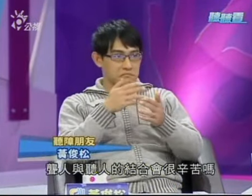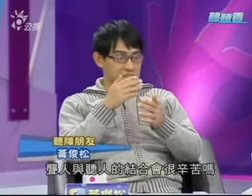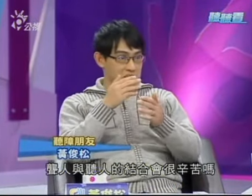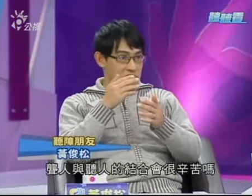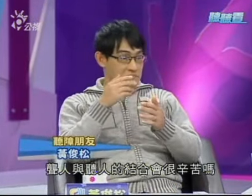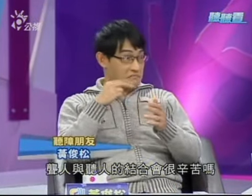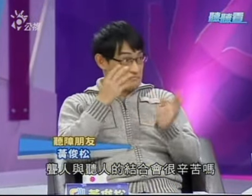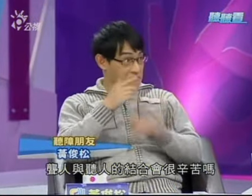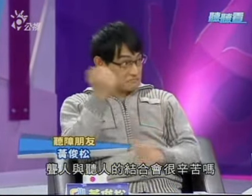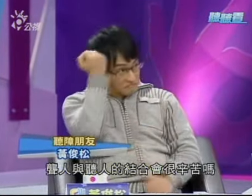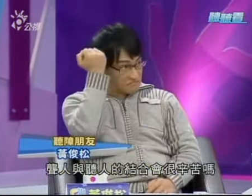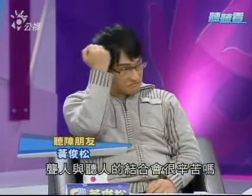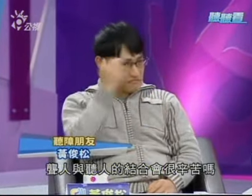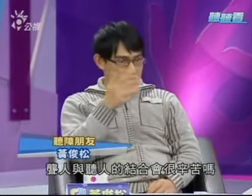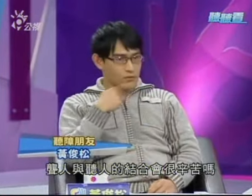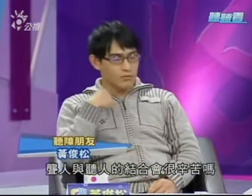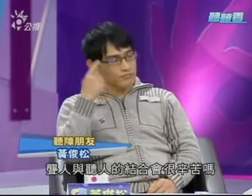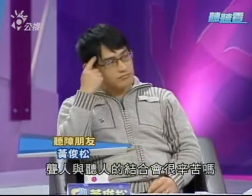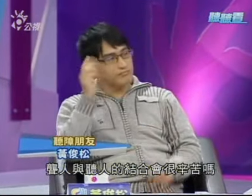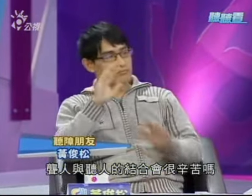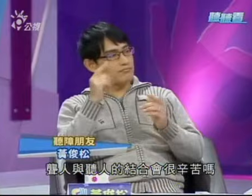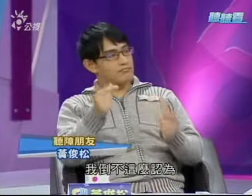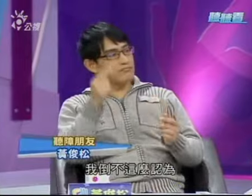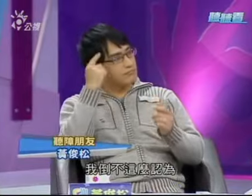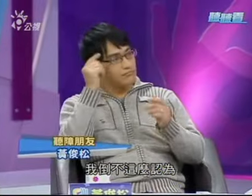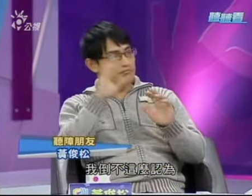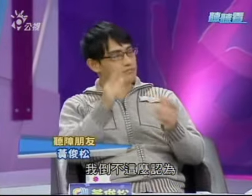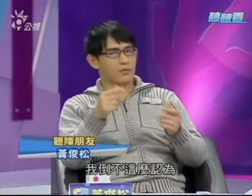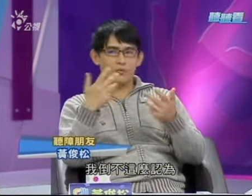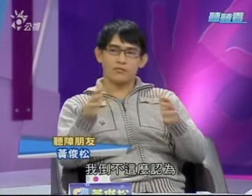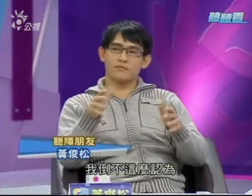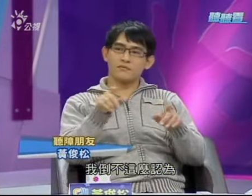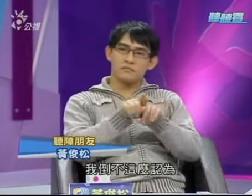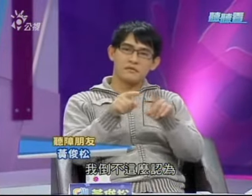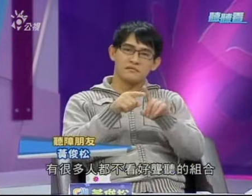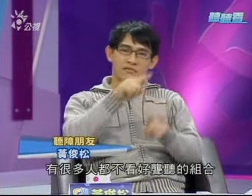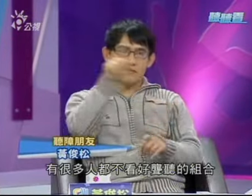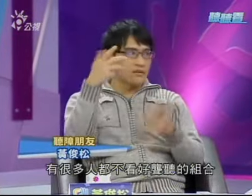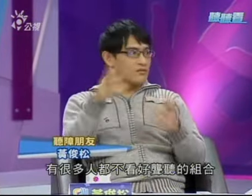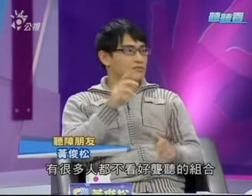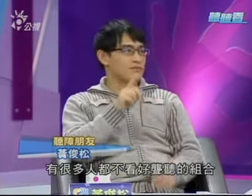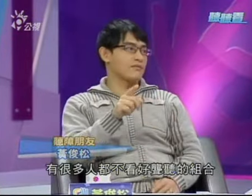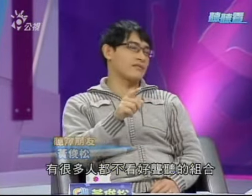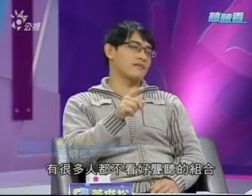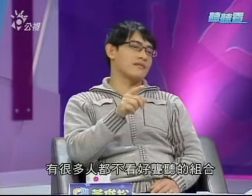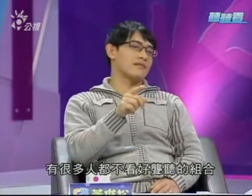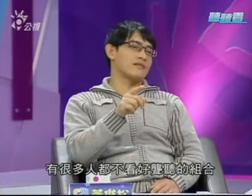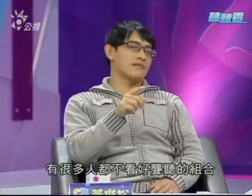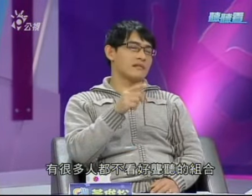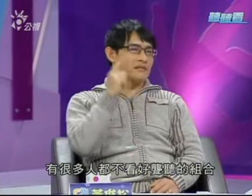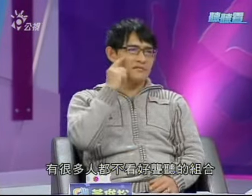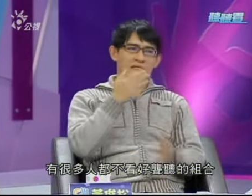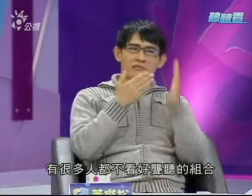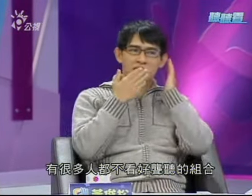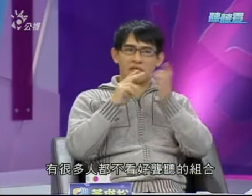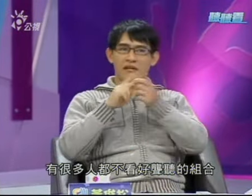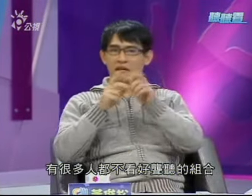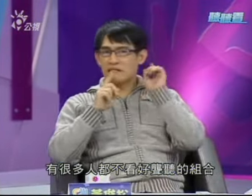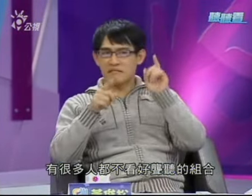的结合会很辛苦吗我倒不这么认为有很多人都不看好龙听的组合